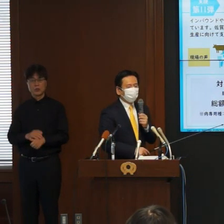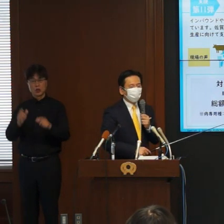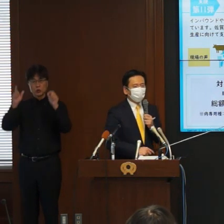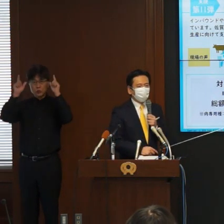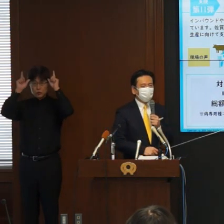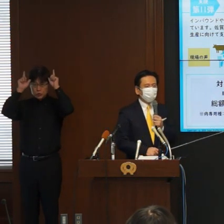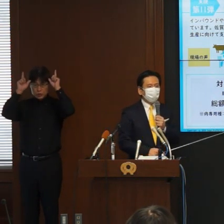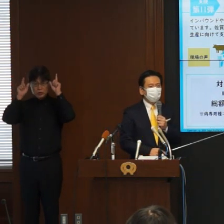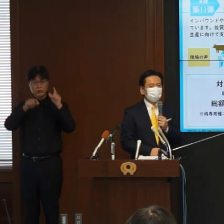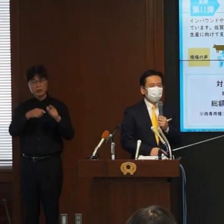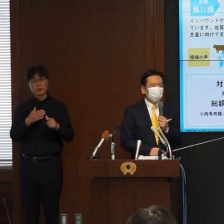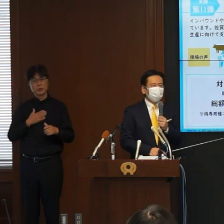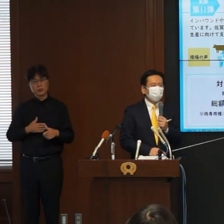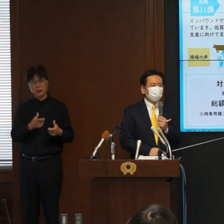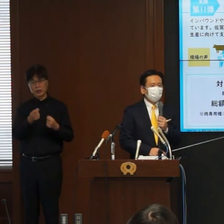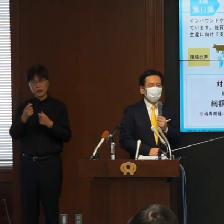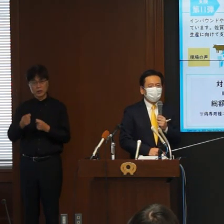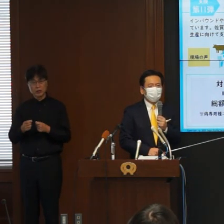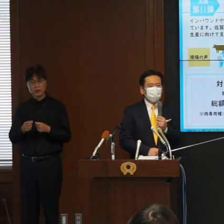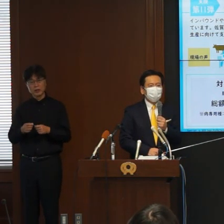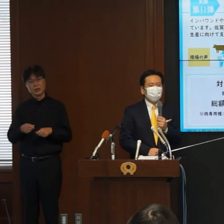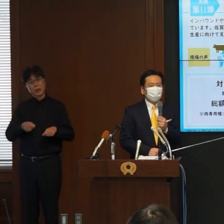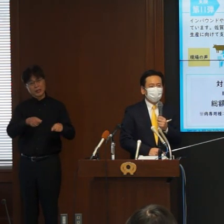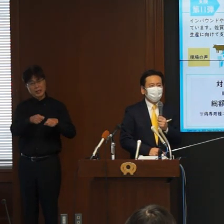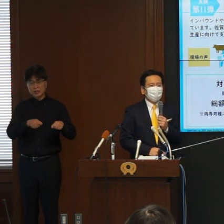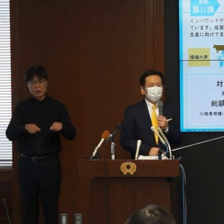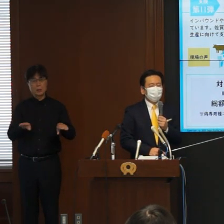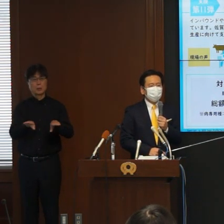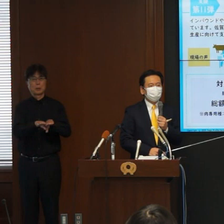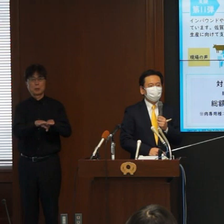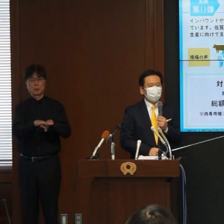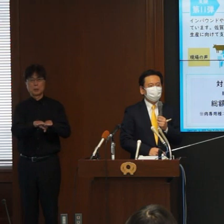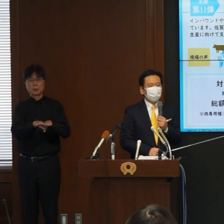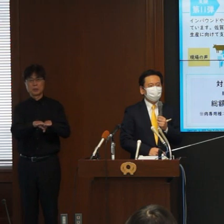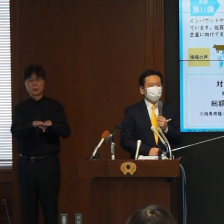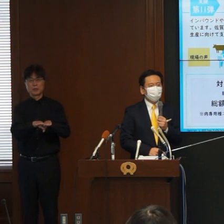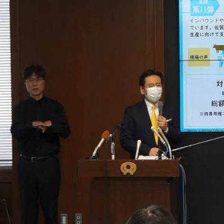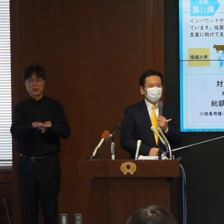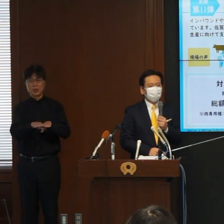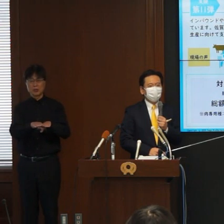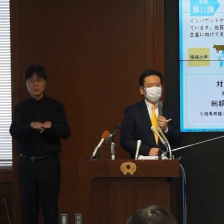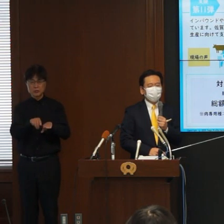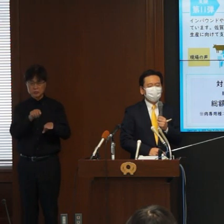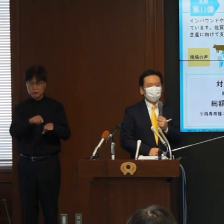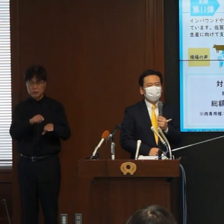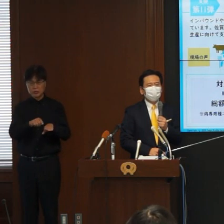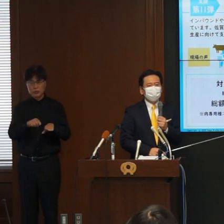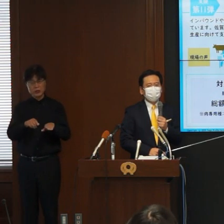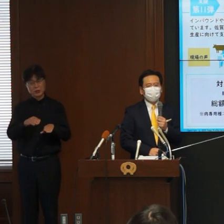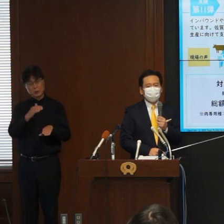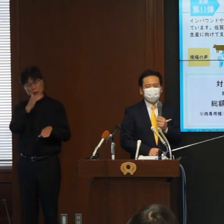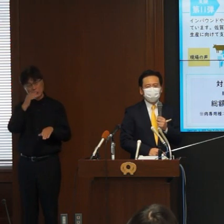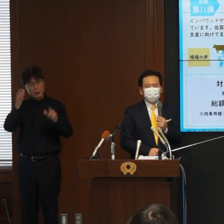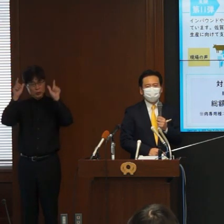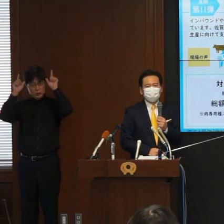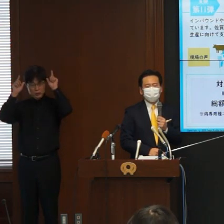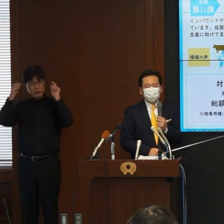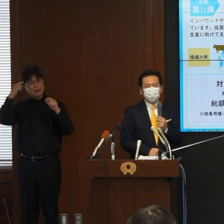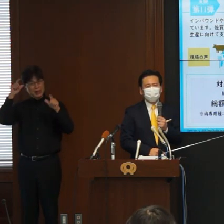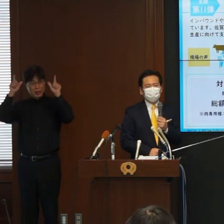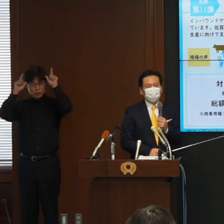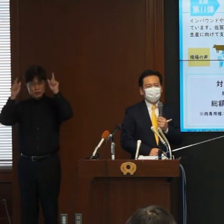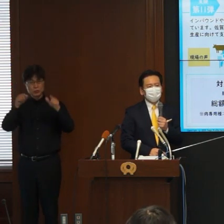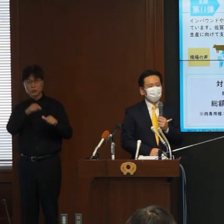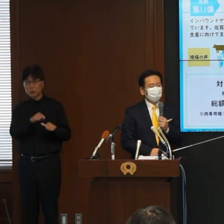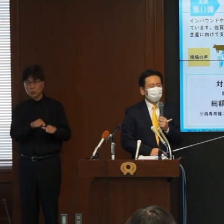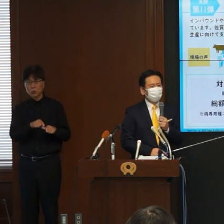牛はもうこれご案内の通りです。レストランがやっていないので、レストランで使うような高級佐賀牛の部位